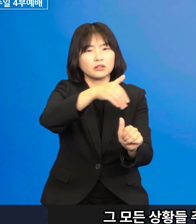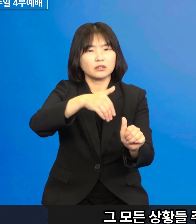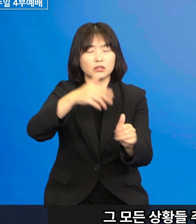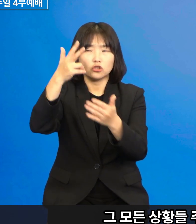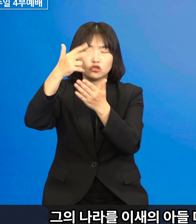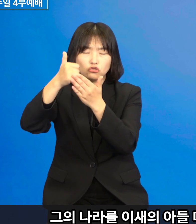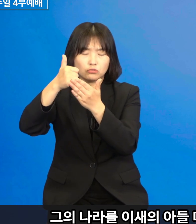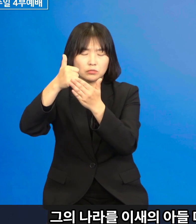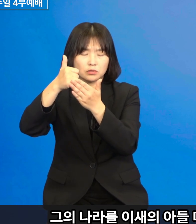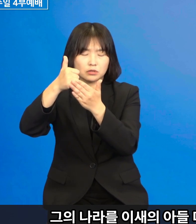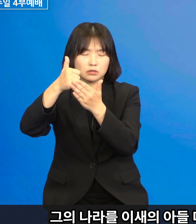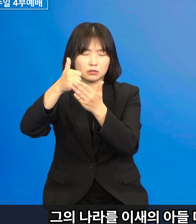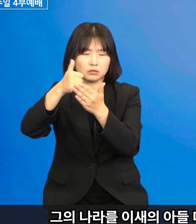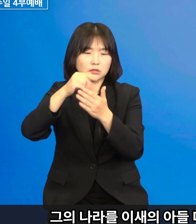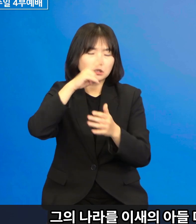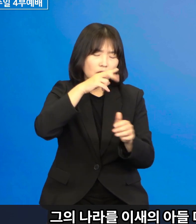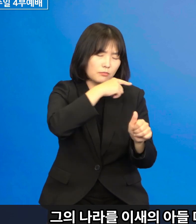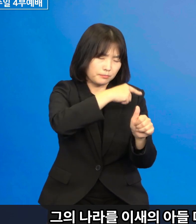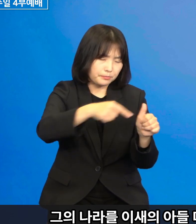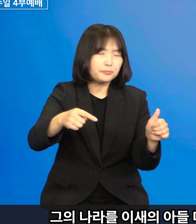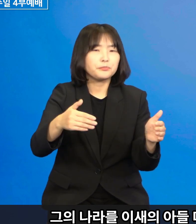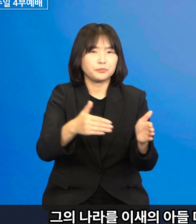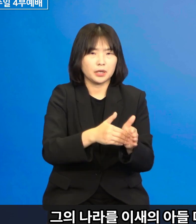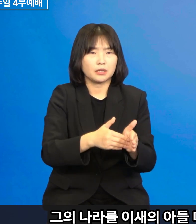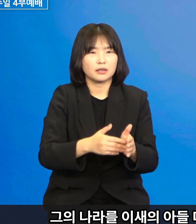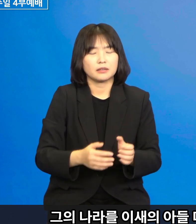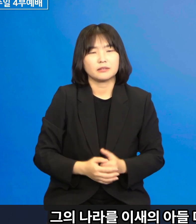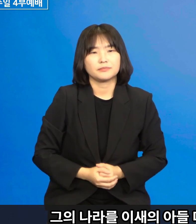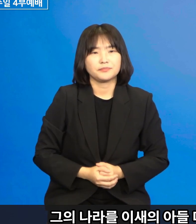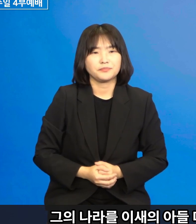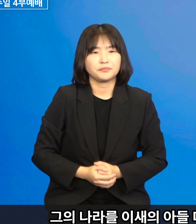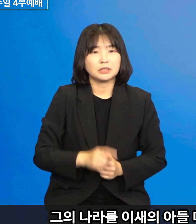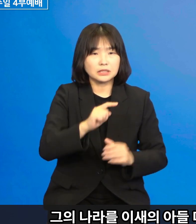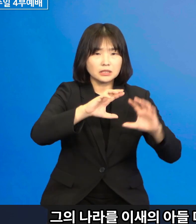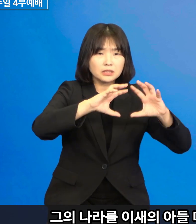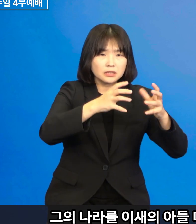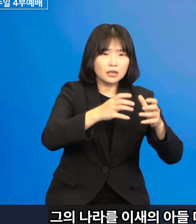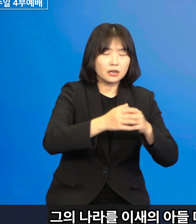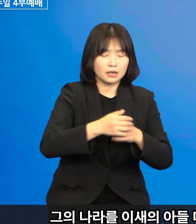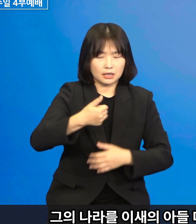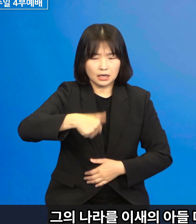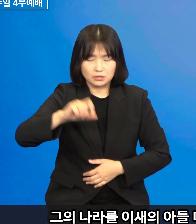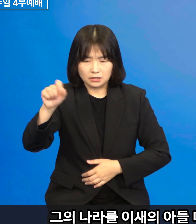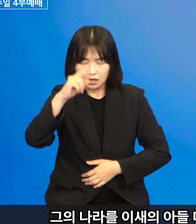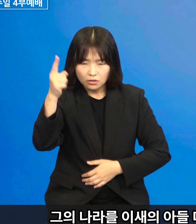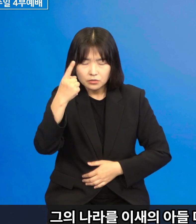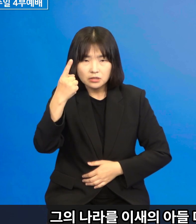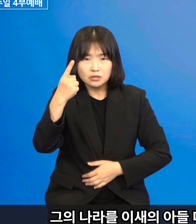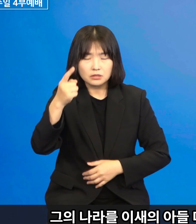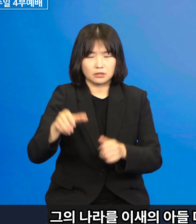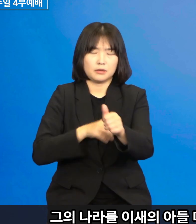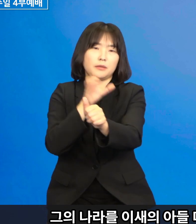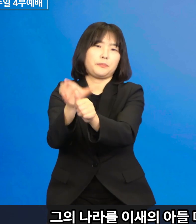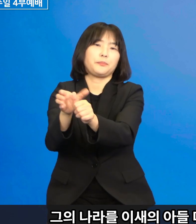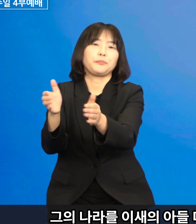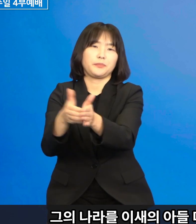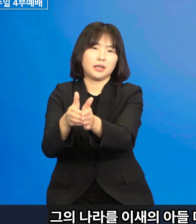주님께서 그를 죽이셨다는, 그의 나라를 이세 아들 다윗에게 넘기셨대요. 맡기셨대요.